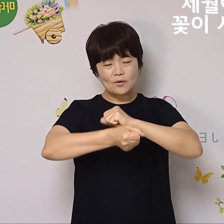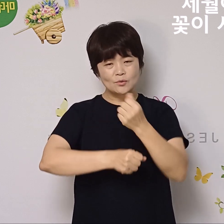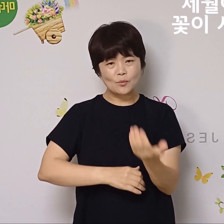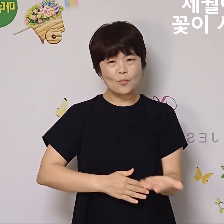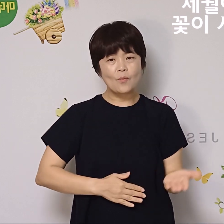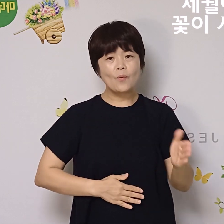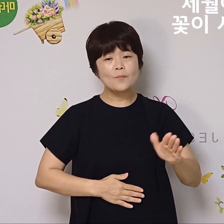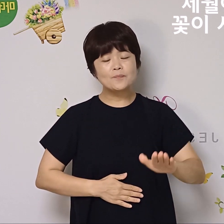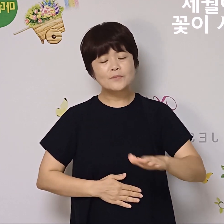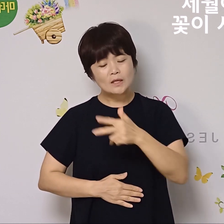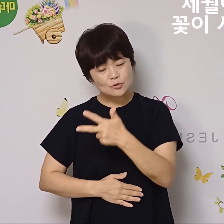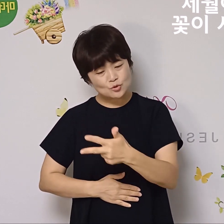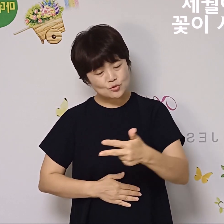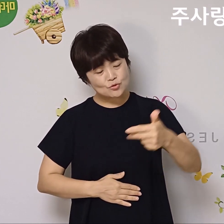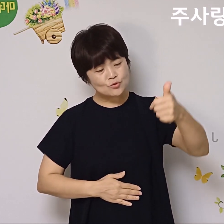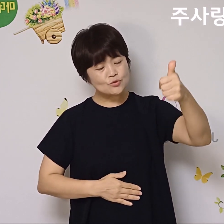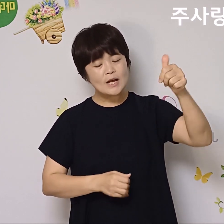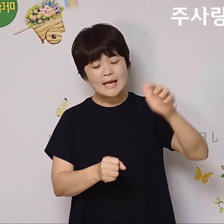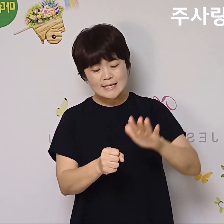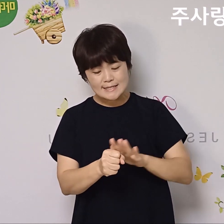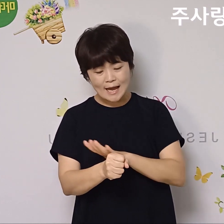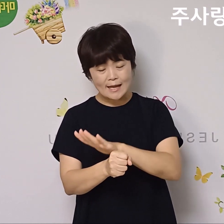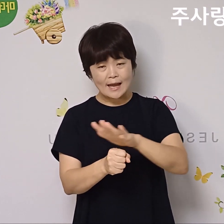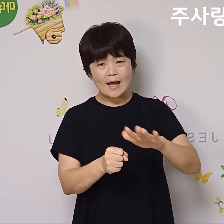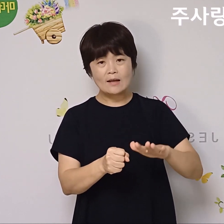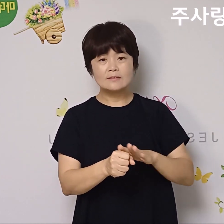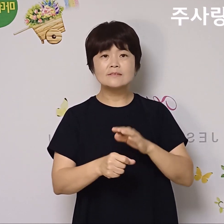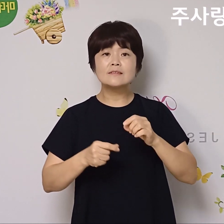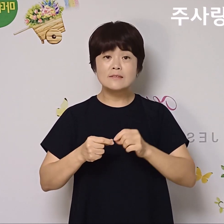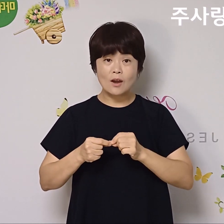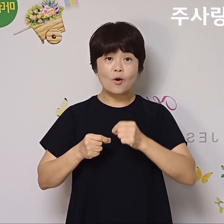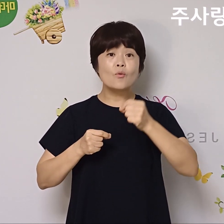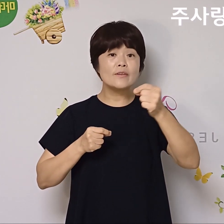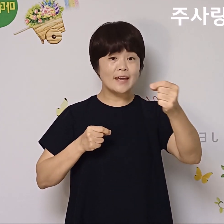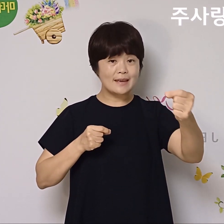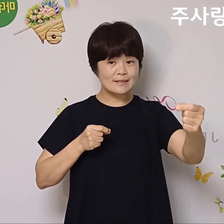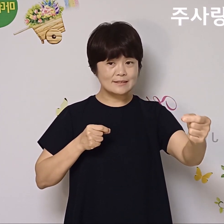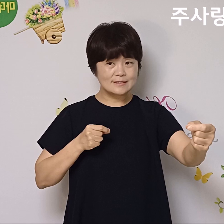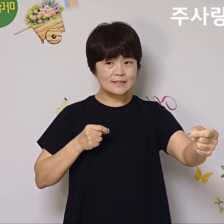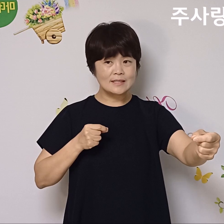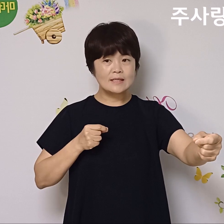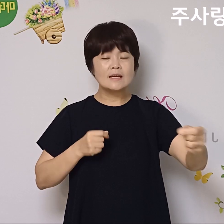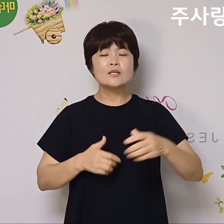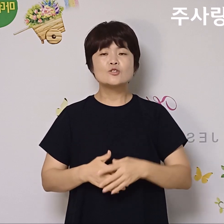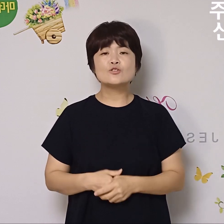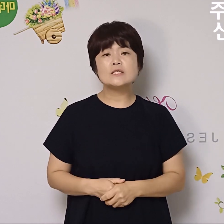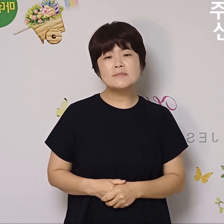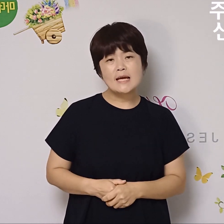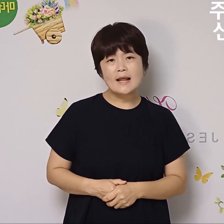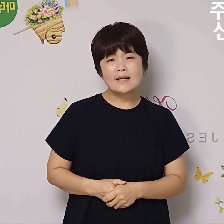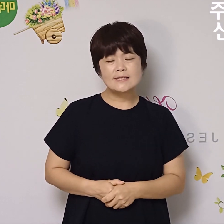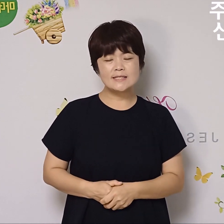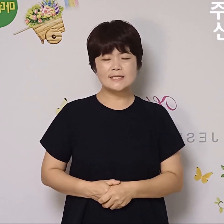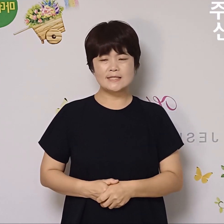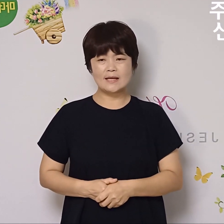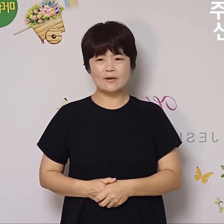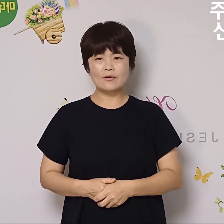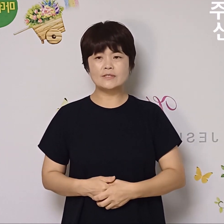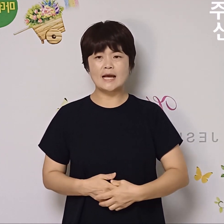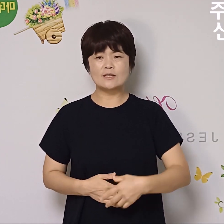시들어도 주, 사랑, 영원해. 주님 사랑 신실해요. 자,